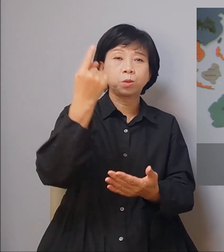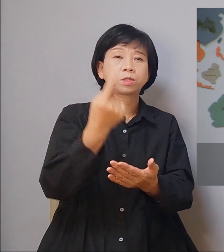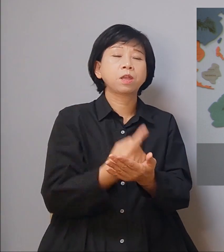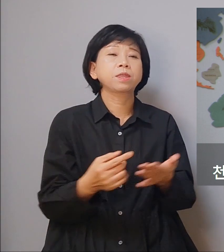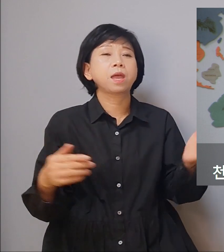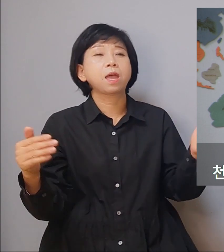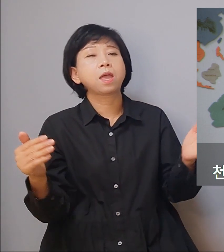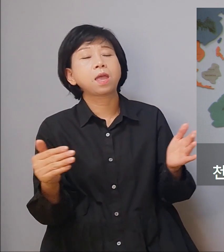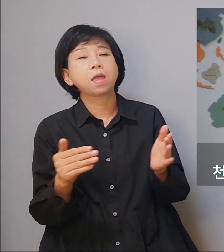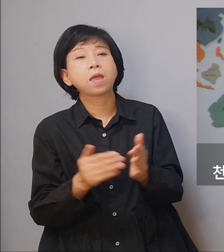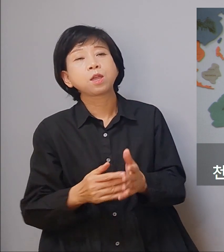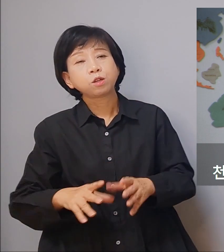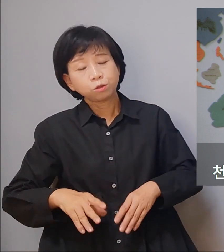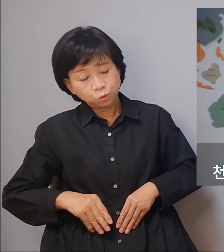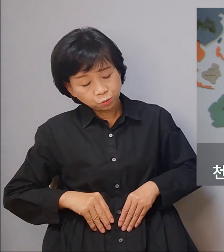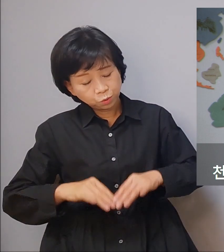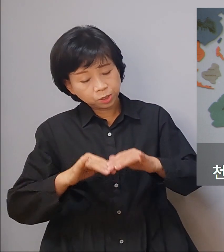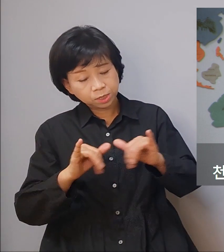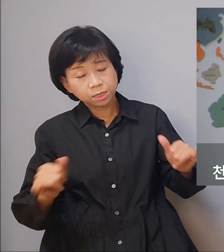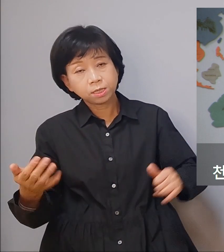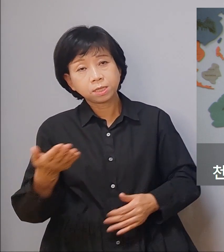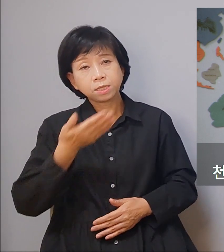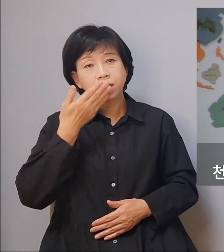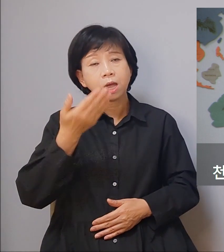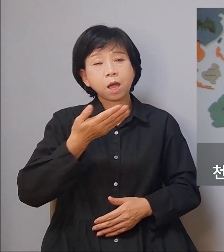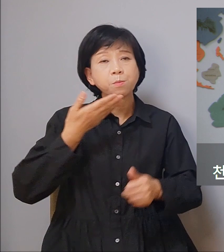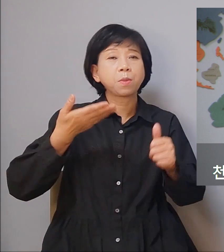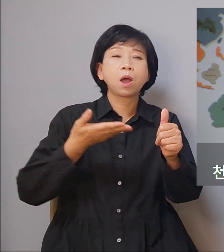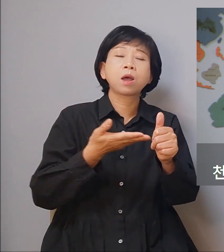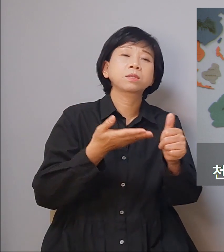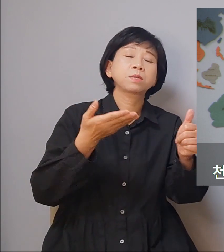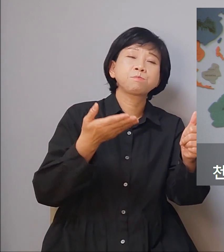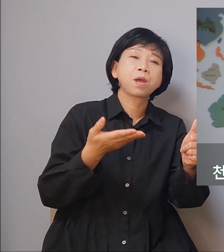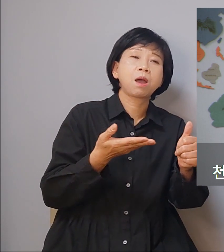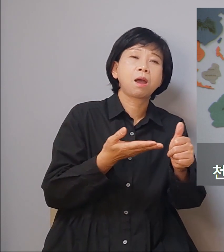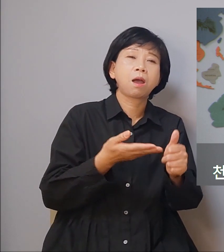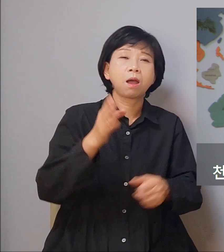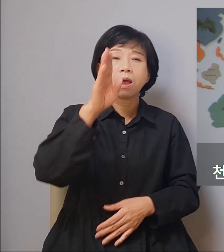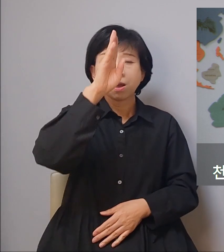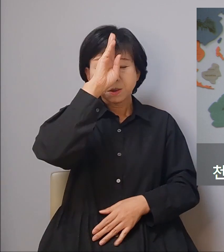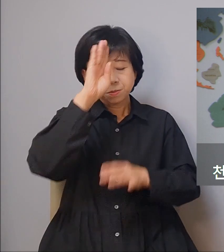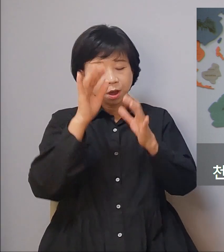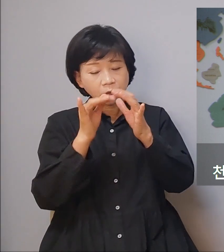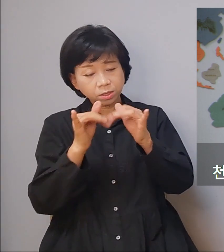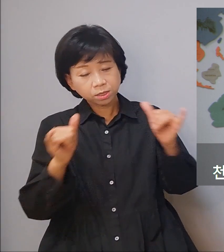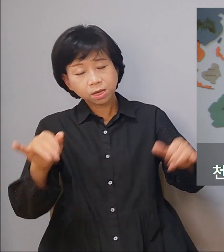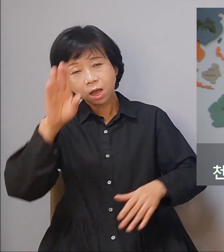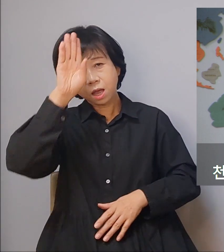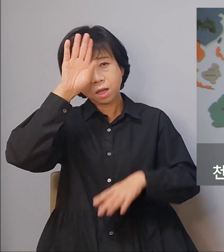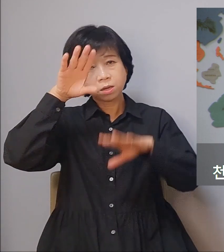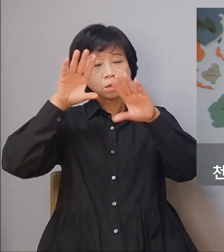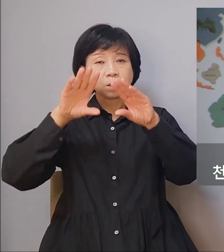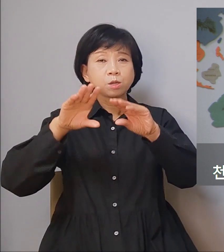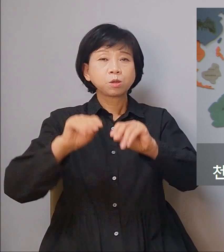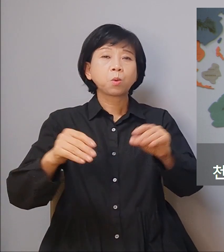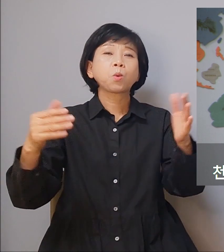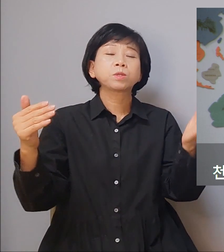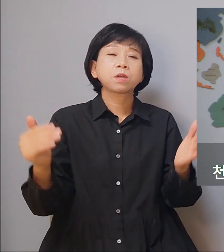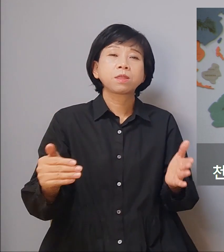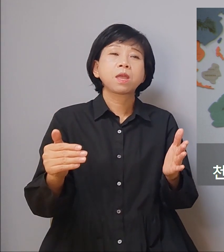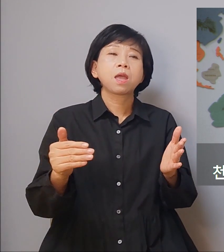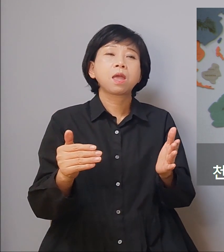손재주로 오셨네. 줄인 자 먹이며 병든